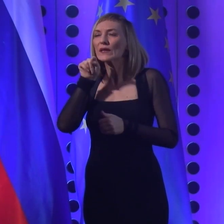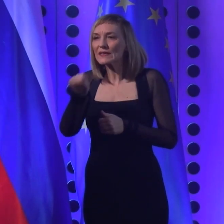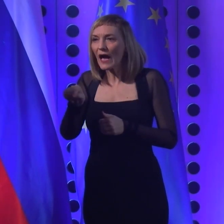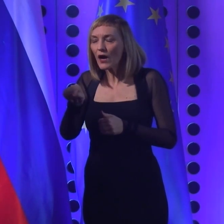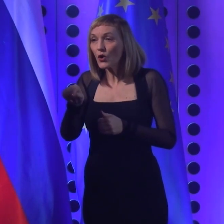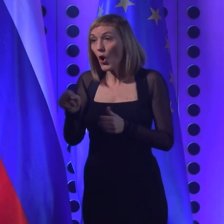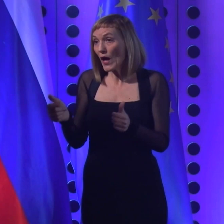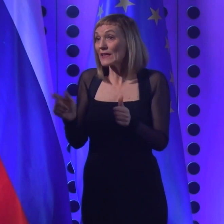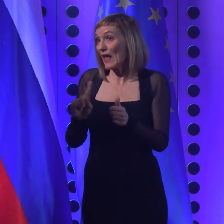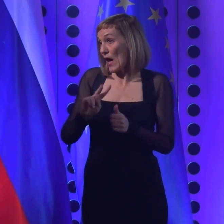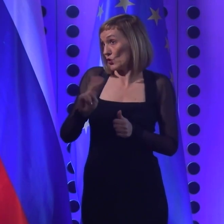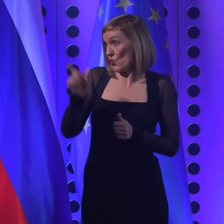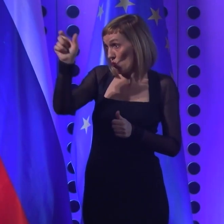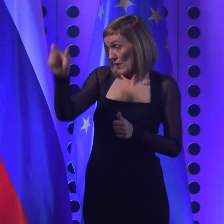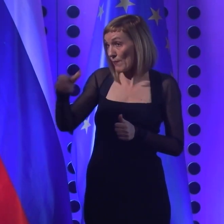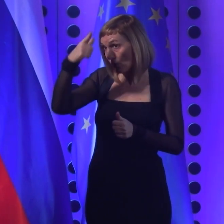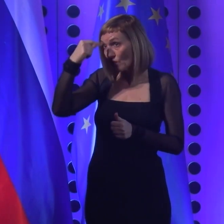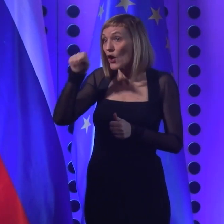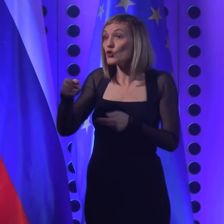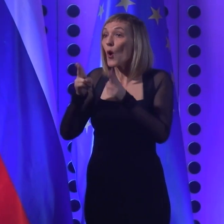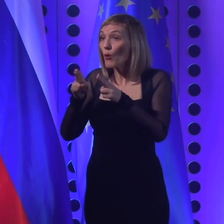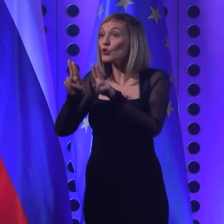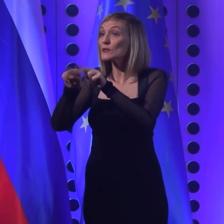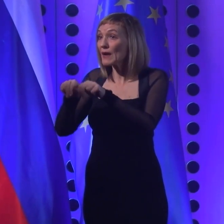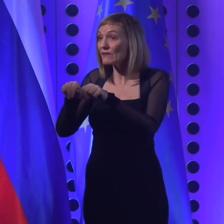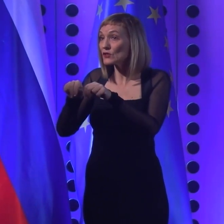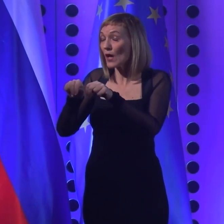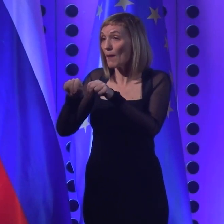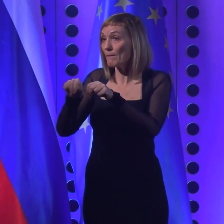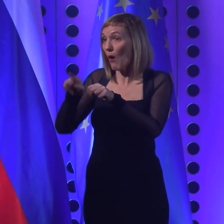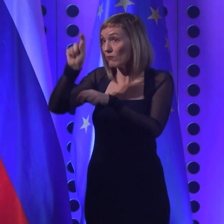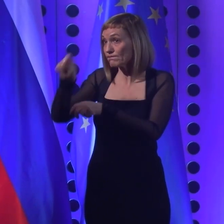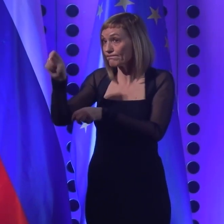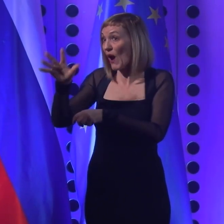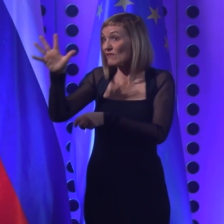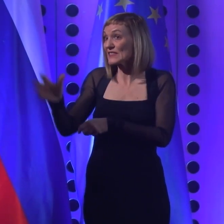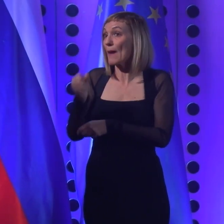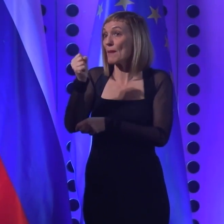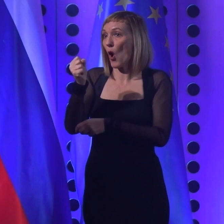da sočloveku to možnost, pravico, pravzaprav odreče.